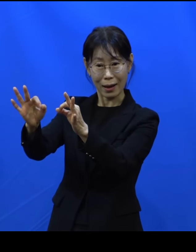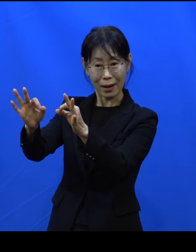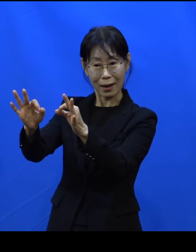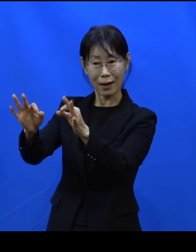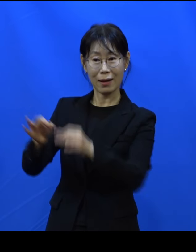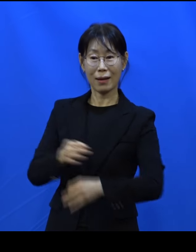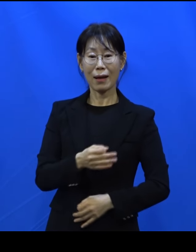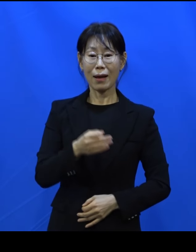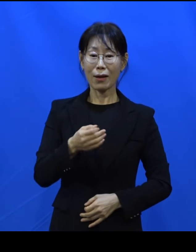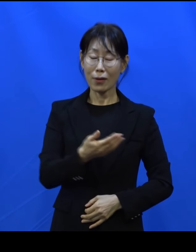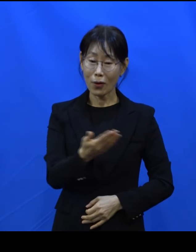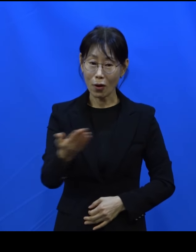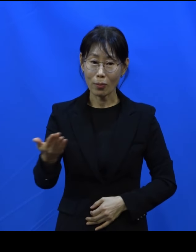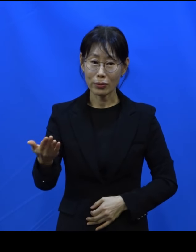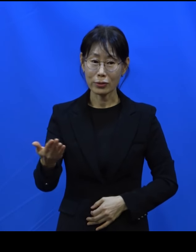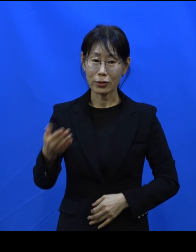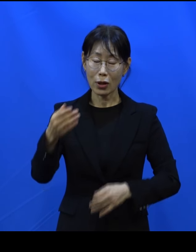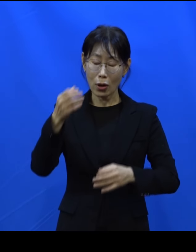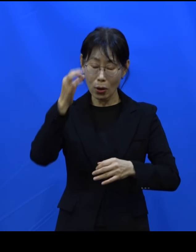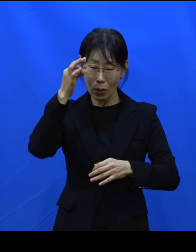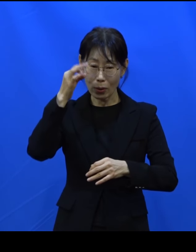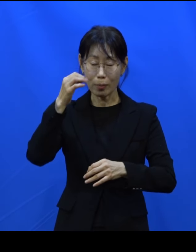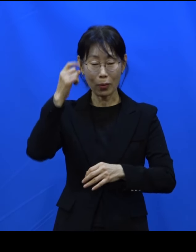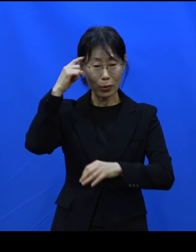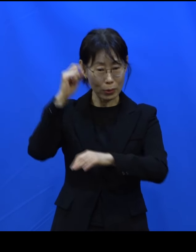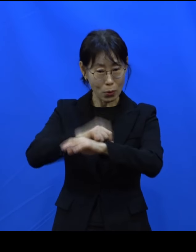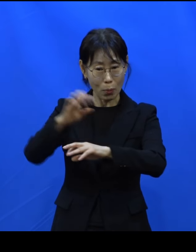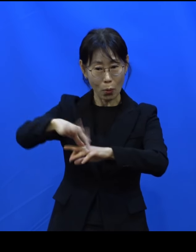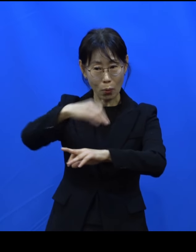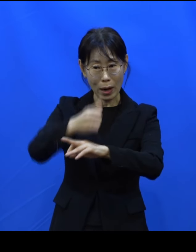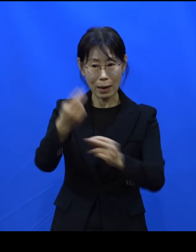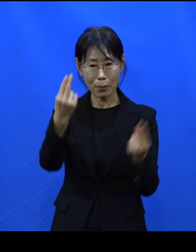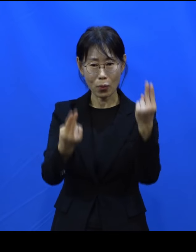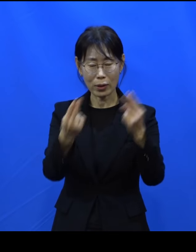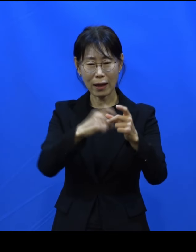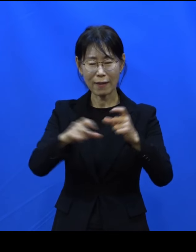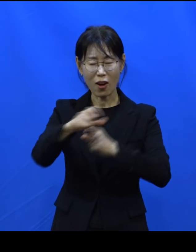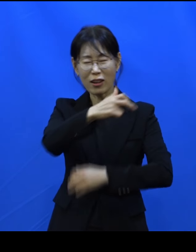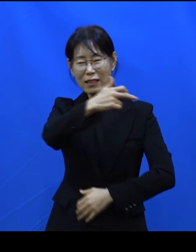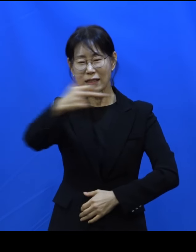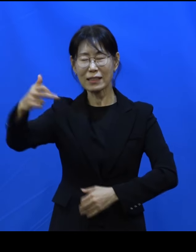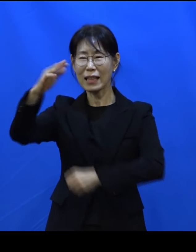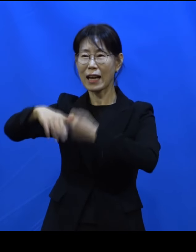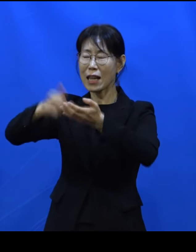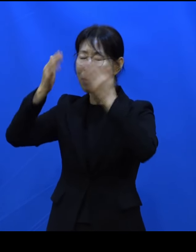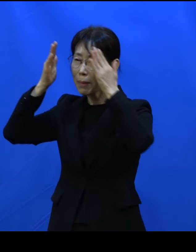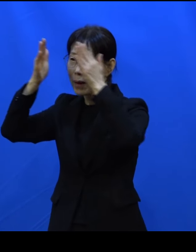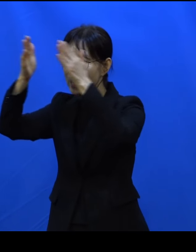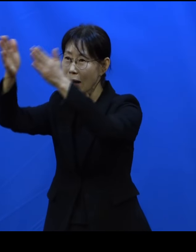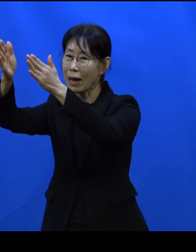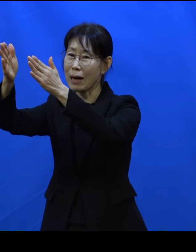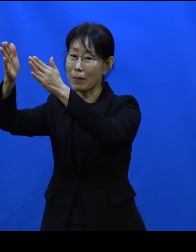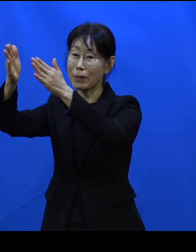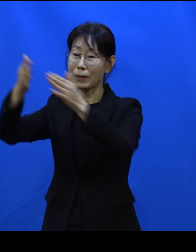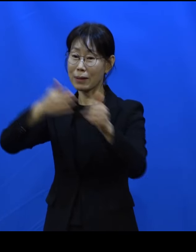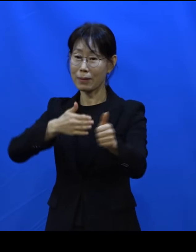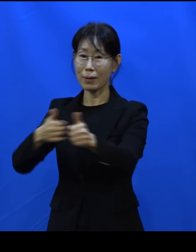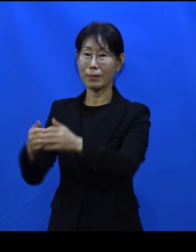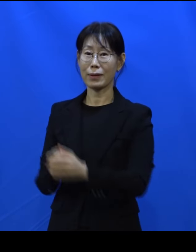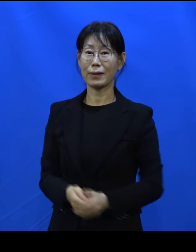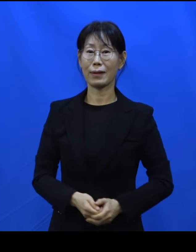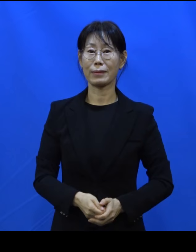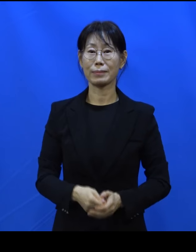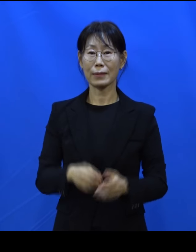더 크신 그리스도를 바라보라는 것입니다. 자, 마태복음 12장 41절 이런 말씀이 있어요.